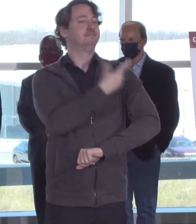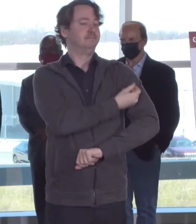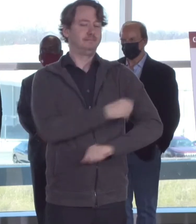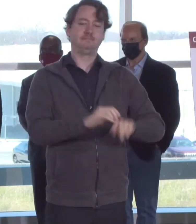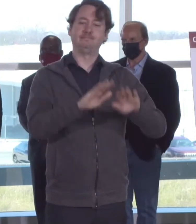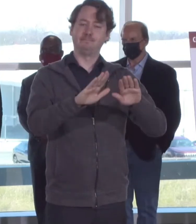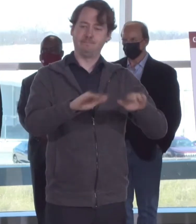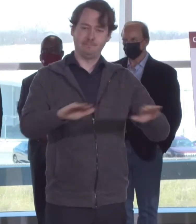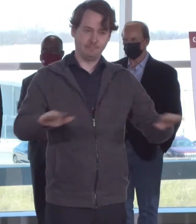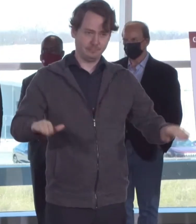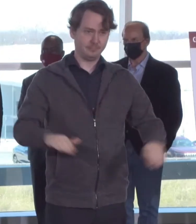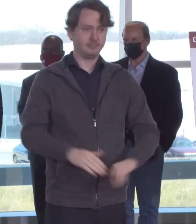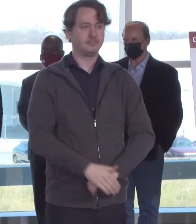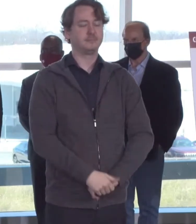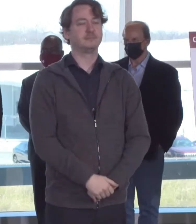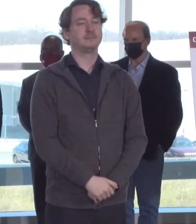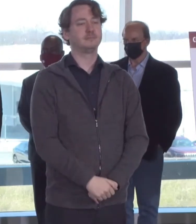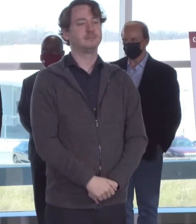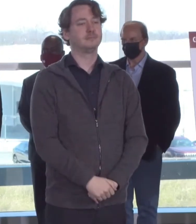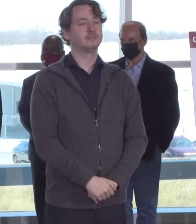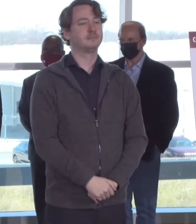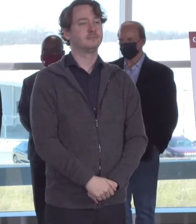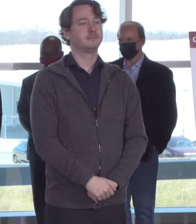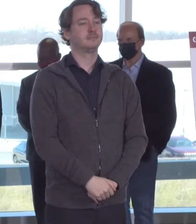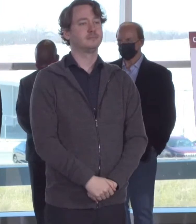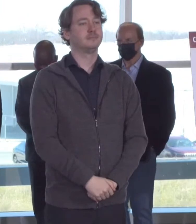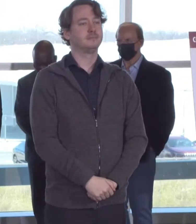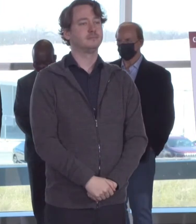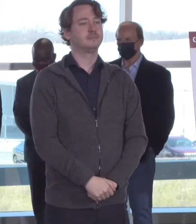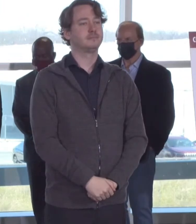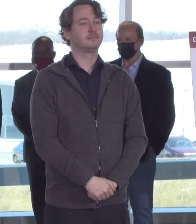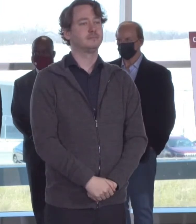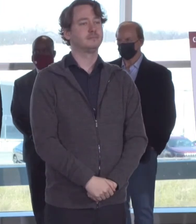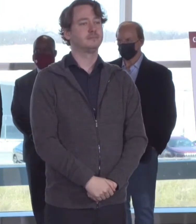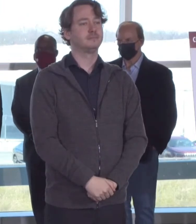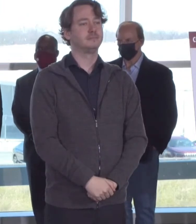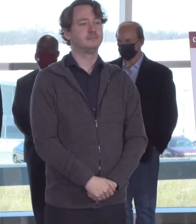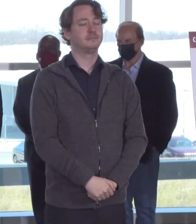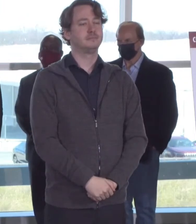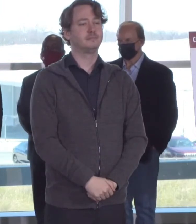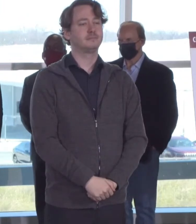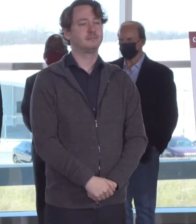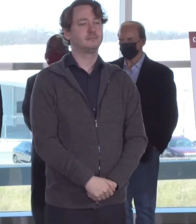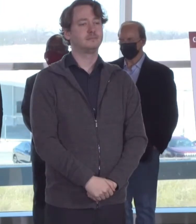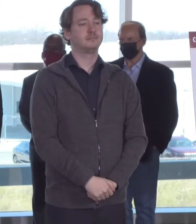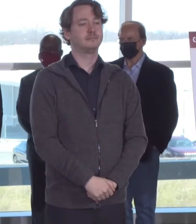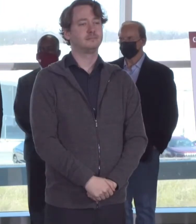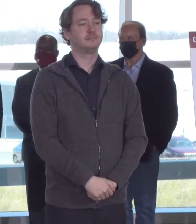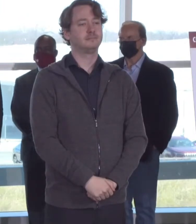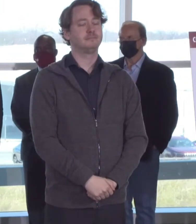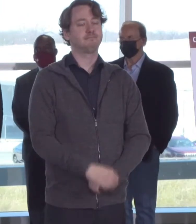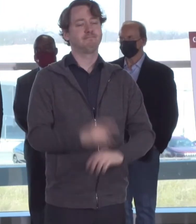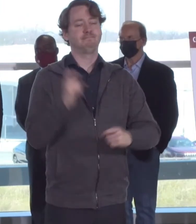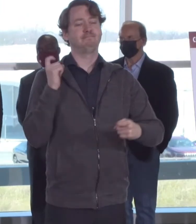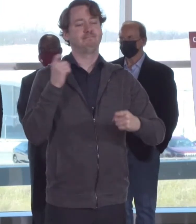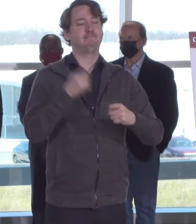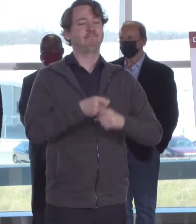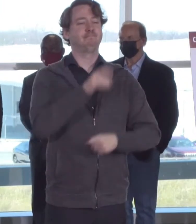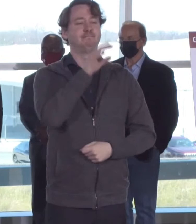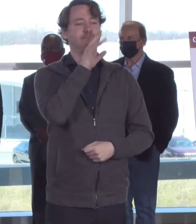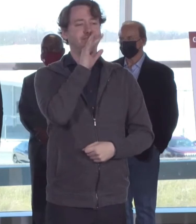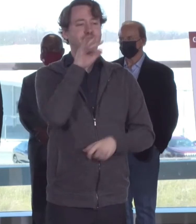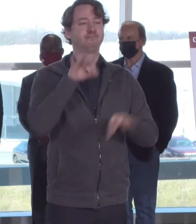los niños de las edades de 5 a 11 años ha tenido 2 dosis de la vacuna. A medida